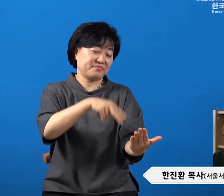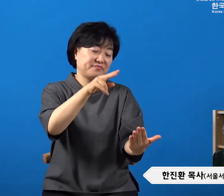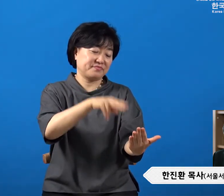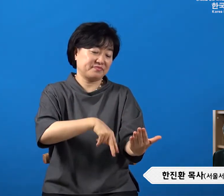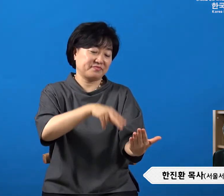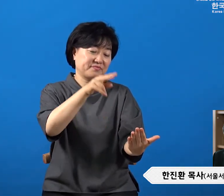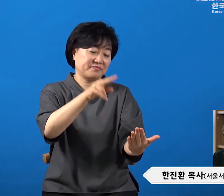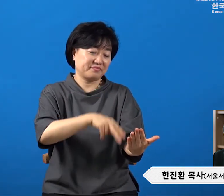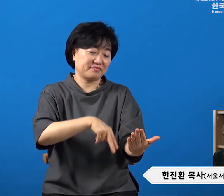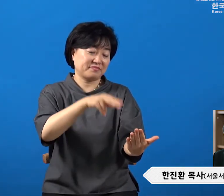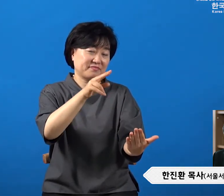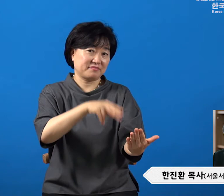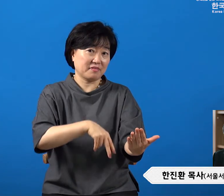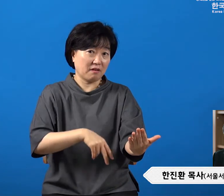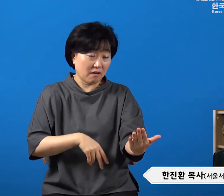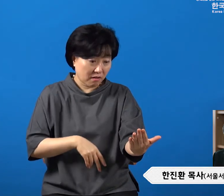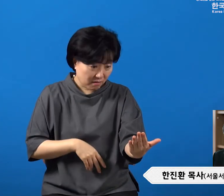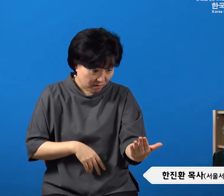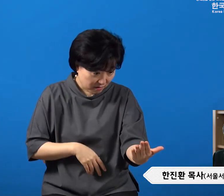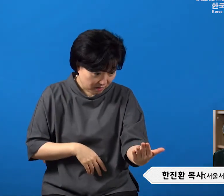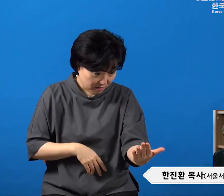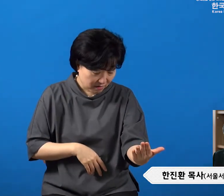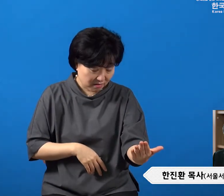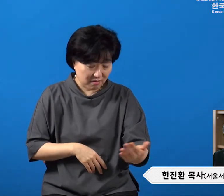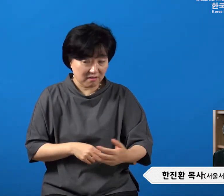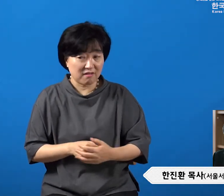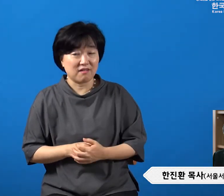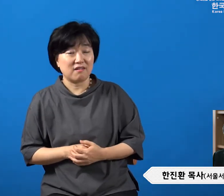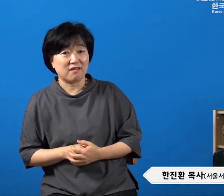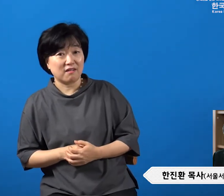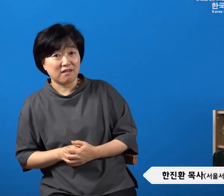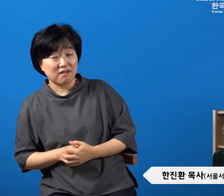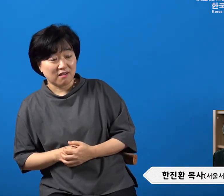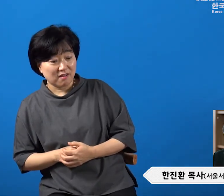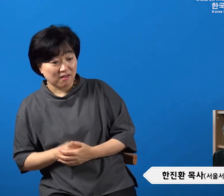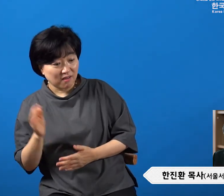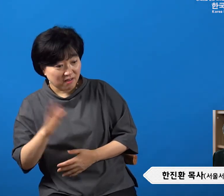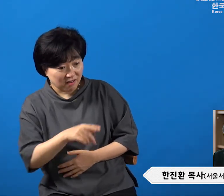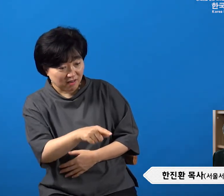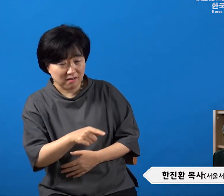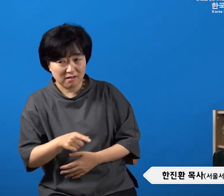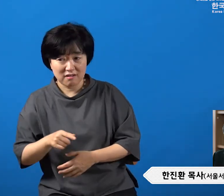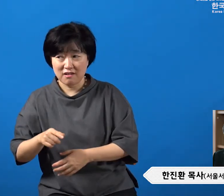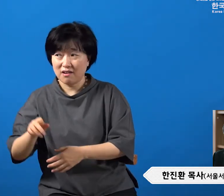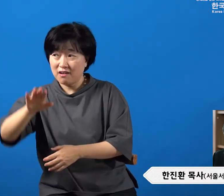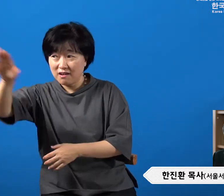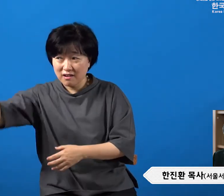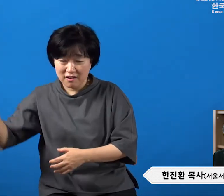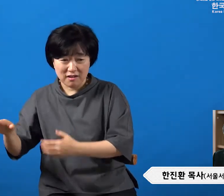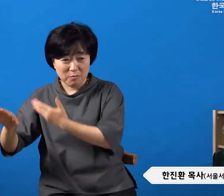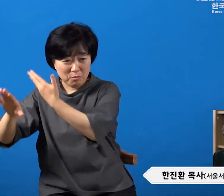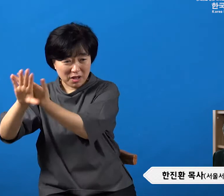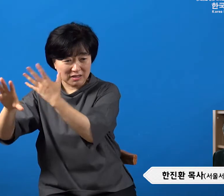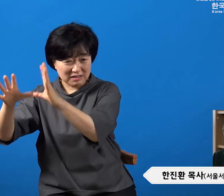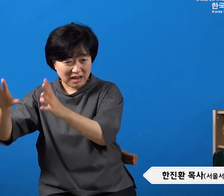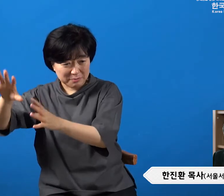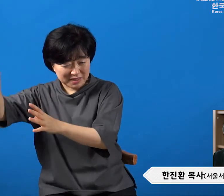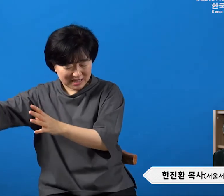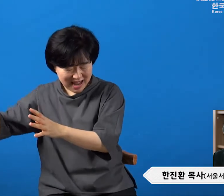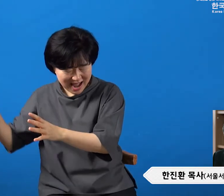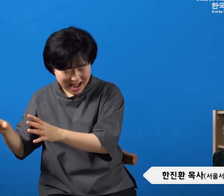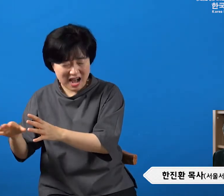지으면서 현대의 문명인들은 더 이상 그 책을 믿지 않는다는 것을 아직 모르시네요. 그 책은